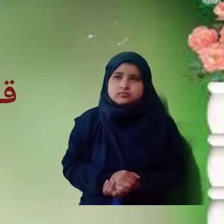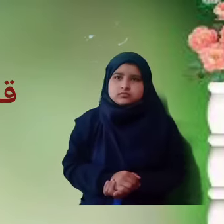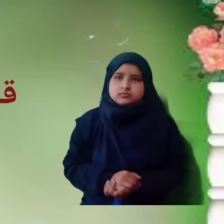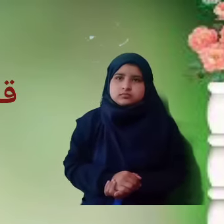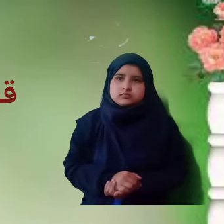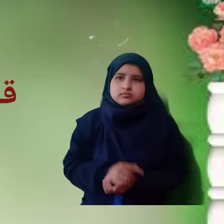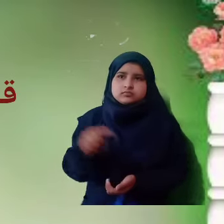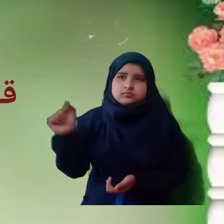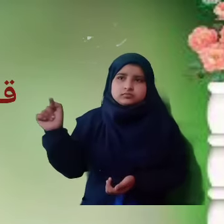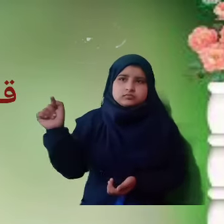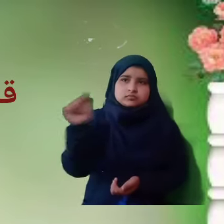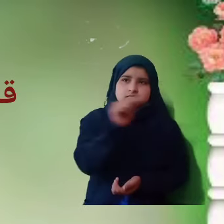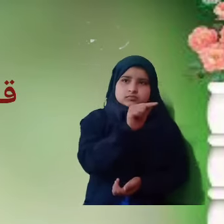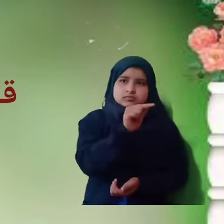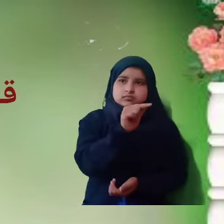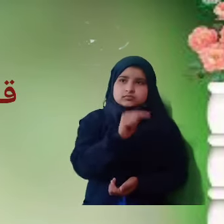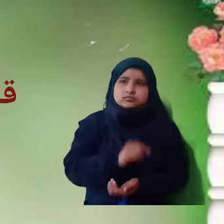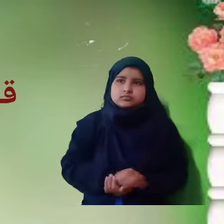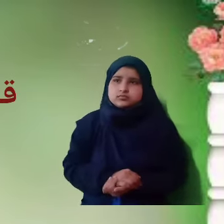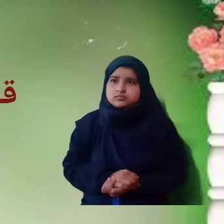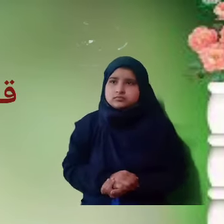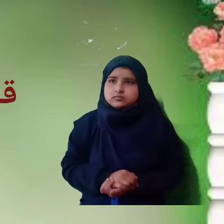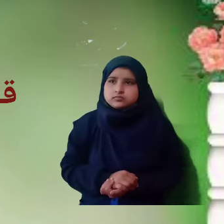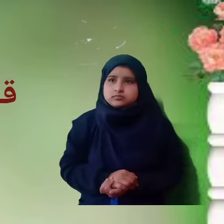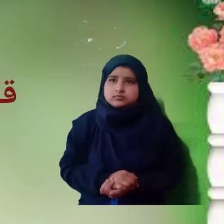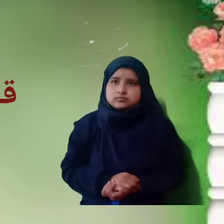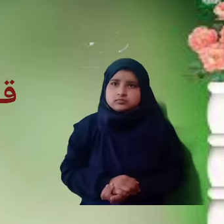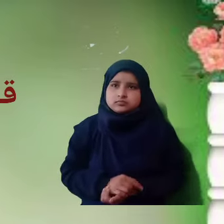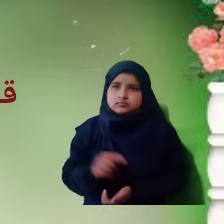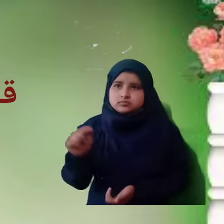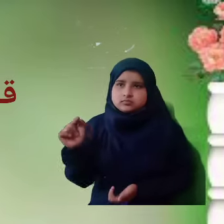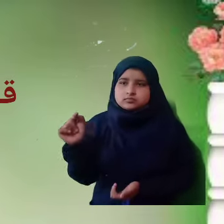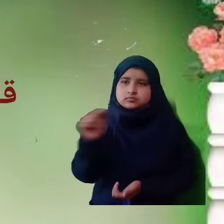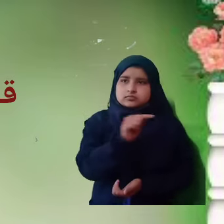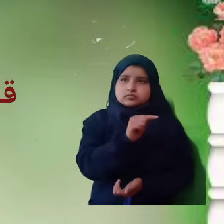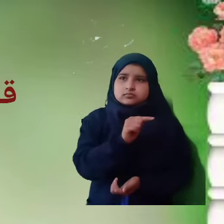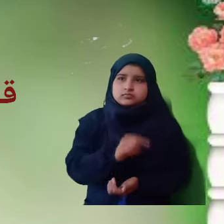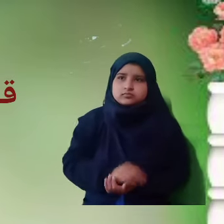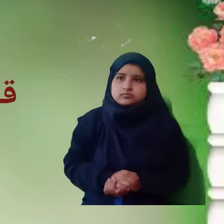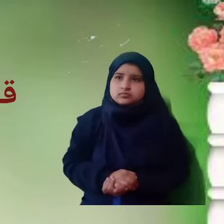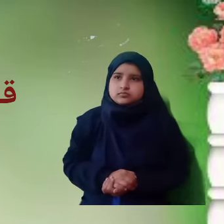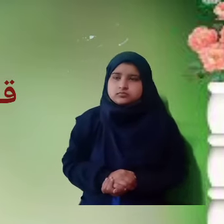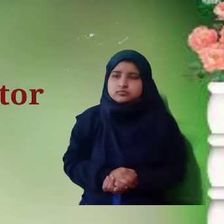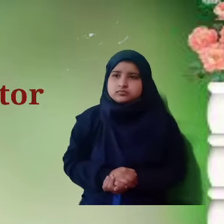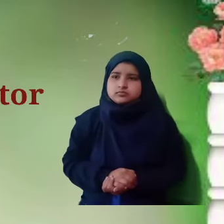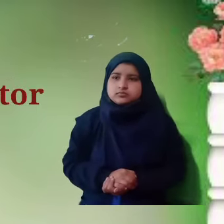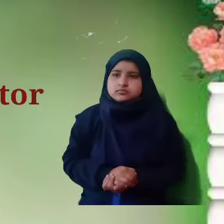किताब खाता, ऐसे सीधी लाइन लगा दूंगा आपने, किताब खाता।